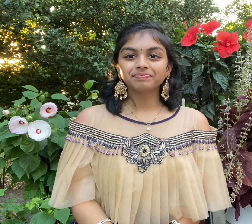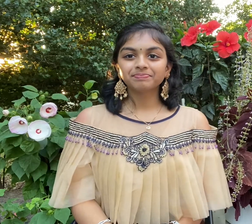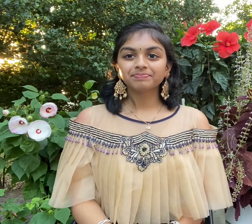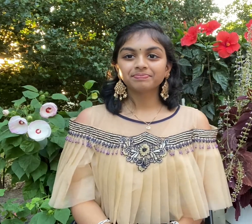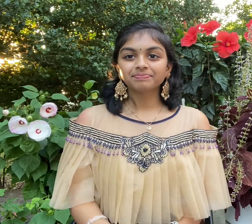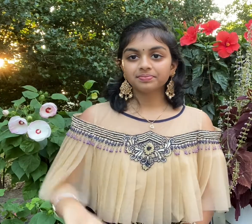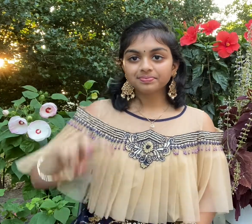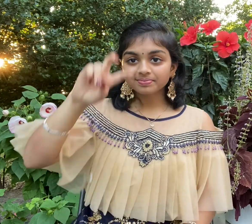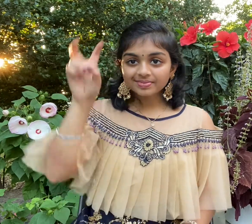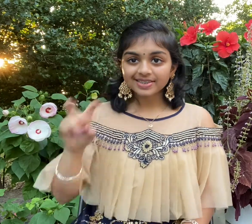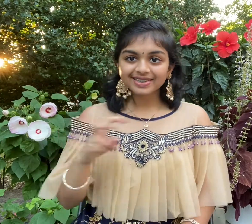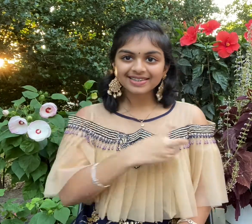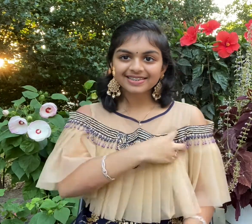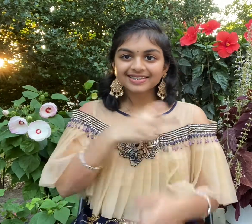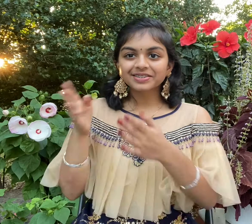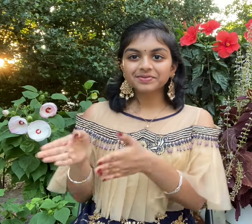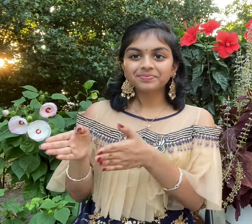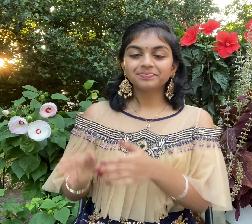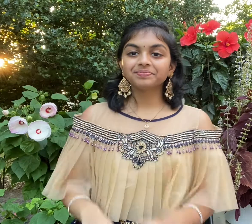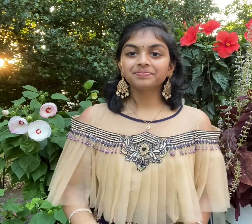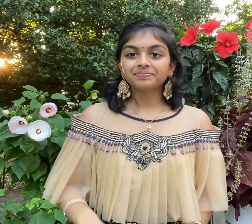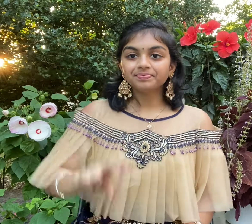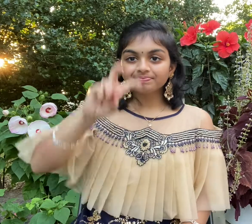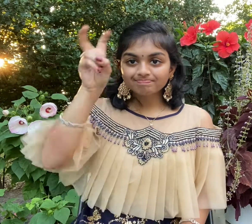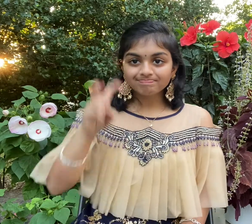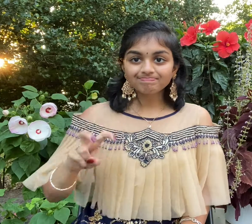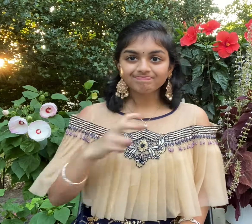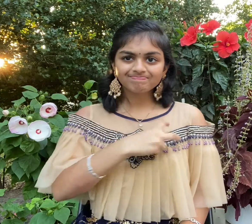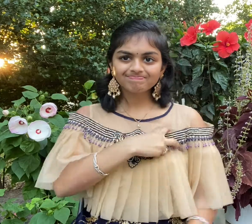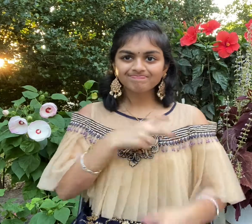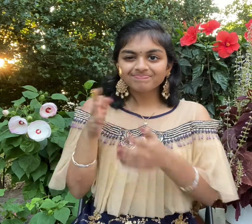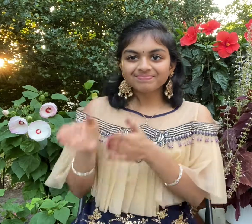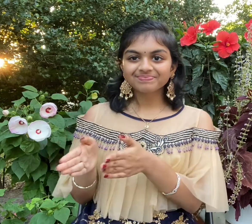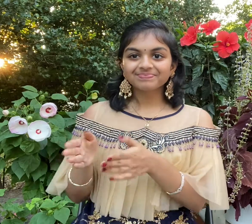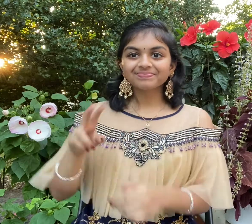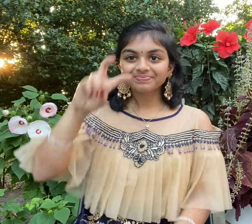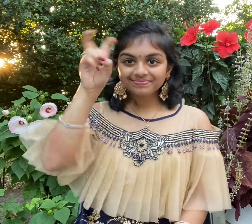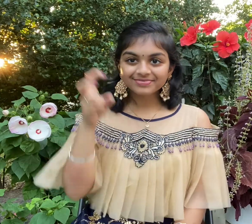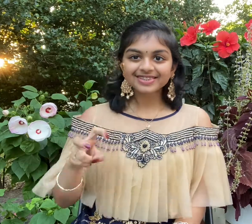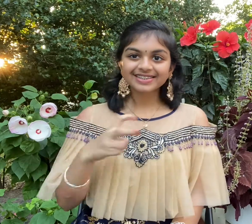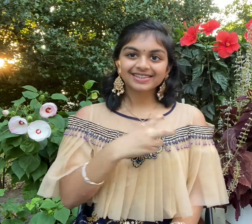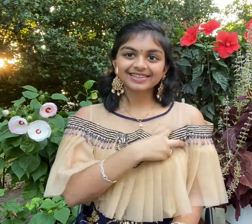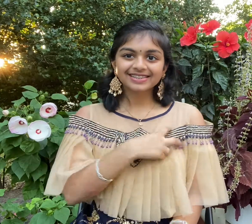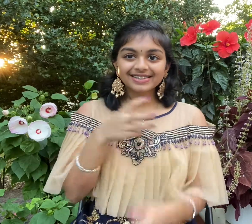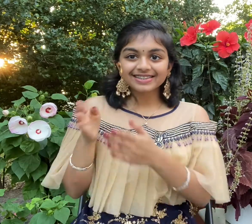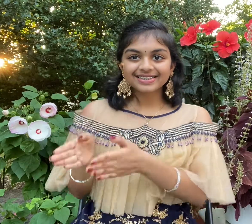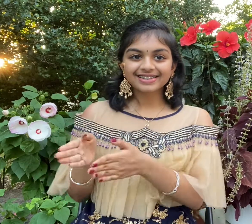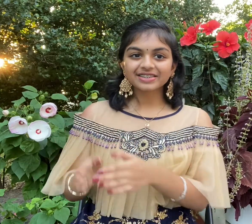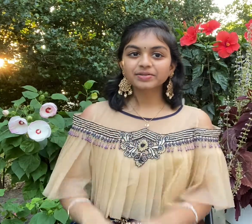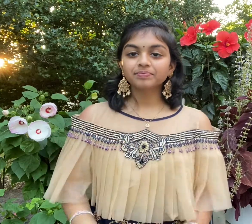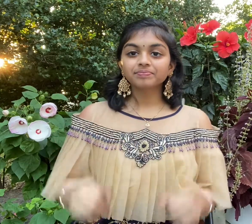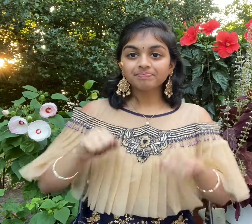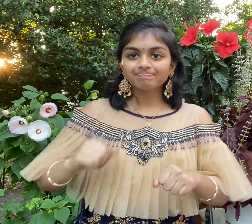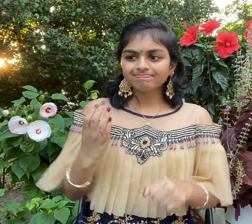ದೇವ ಹಾವು ತಿಂದವರ ಹಾವು ತಿಂದವರ ಹಾವು